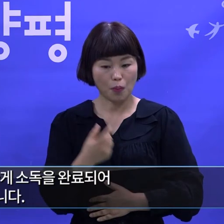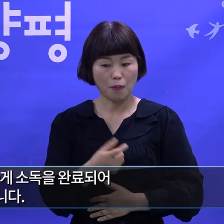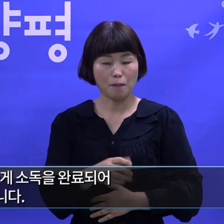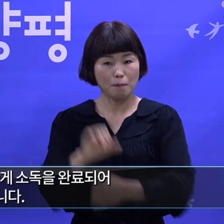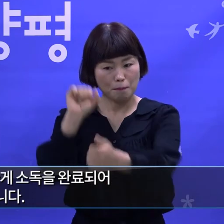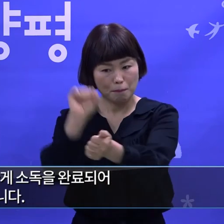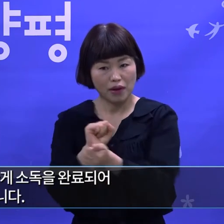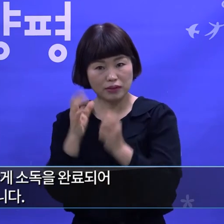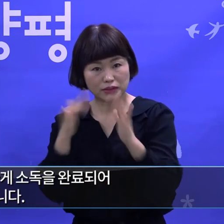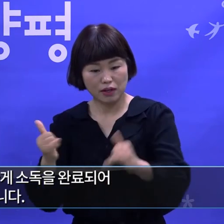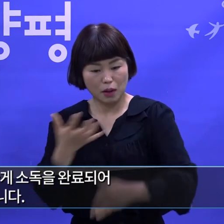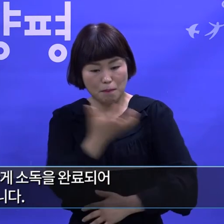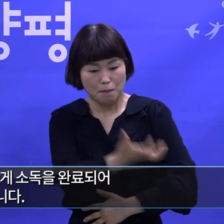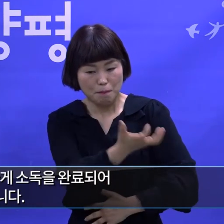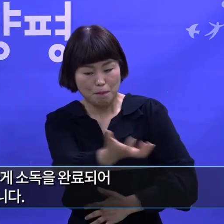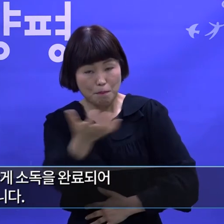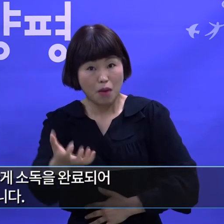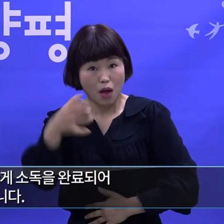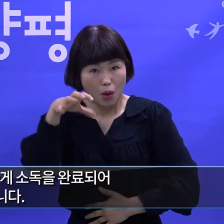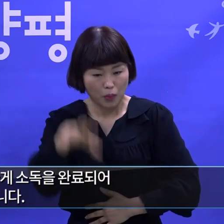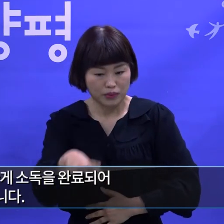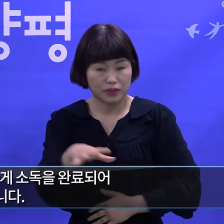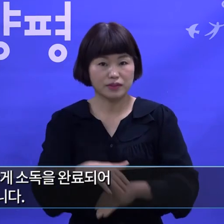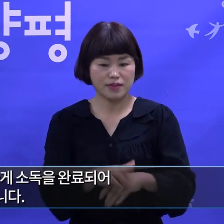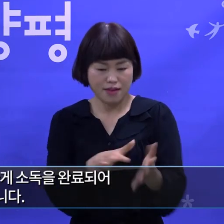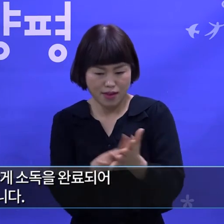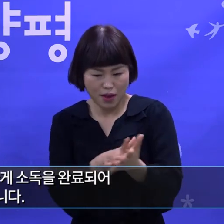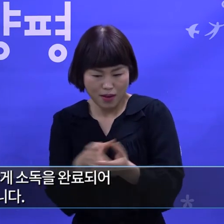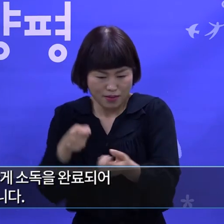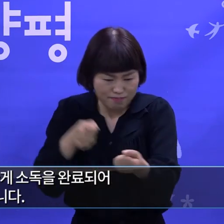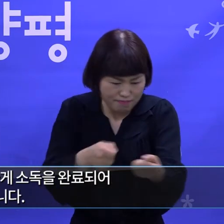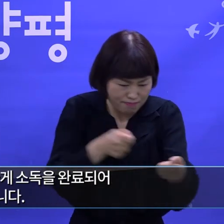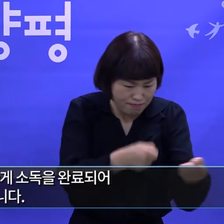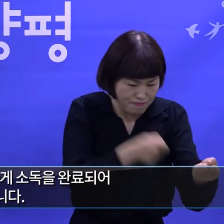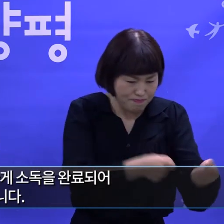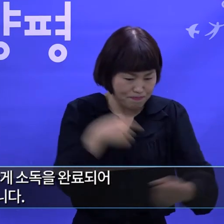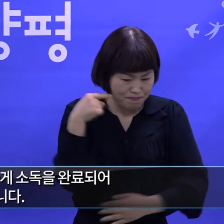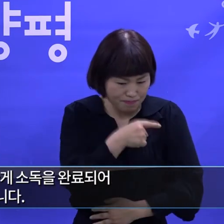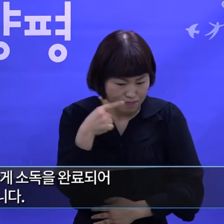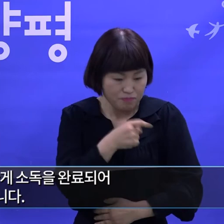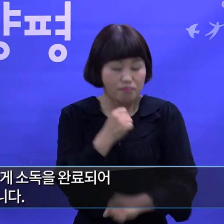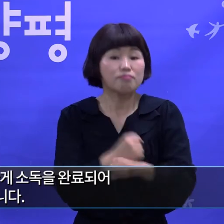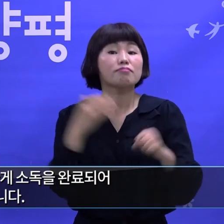시설은 철저하게 소독을 완료하여 오히려